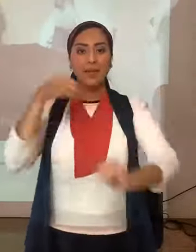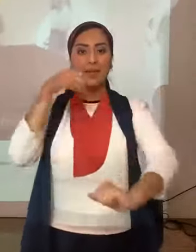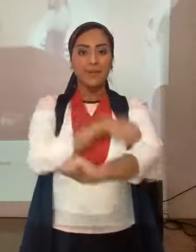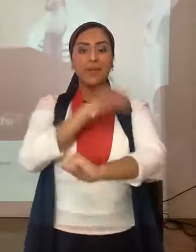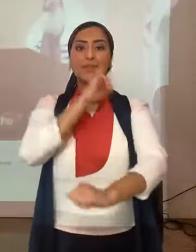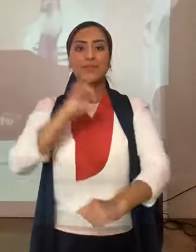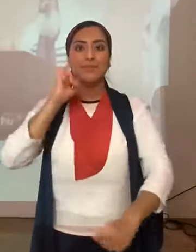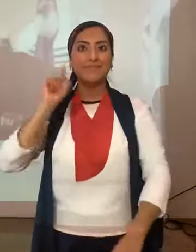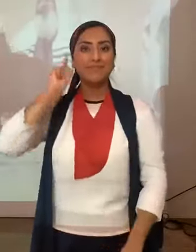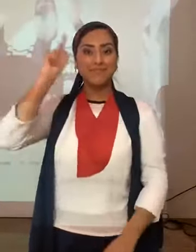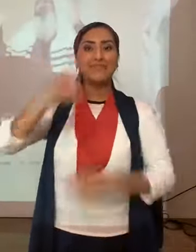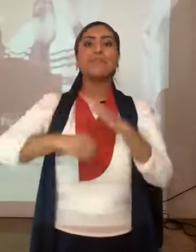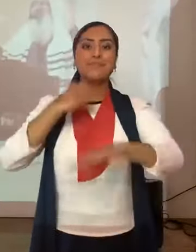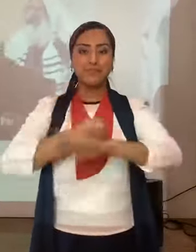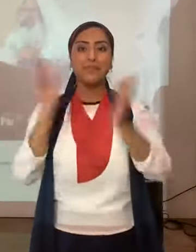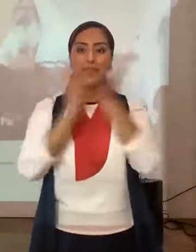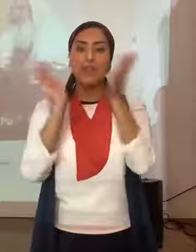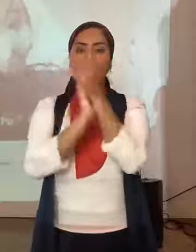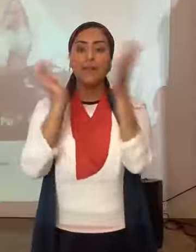pueblo de Israel.